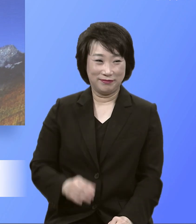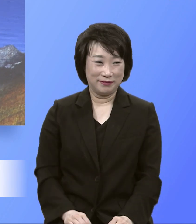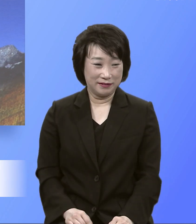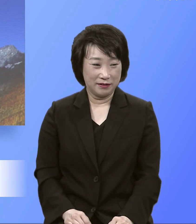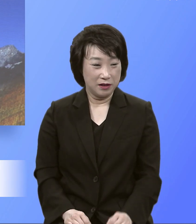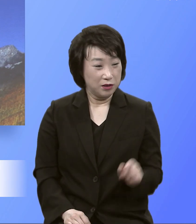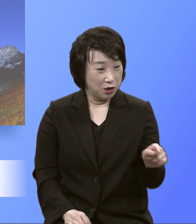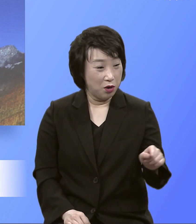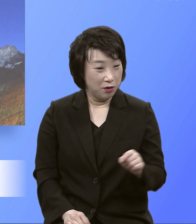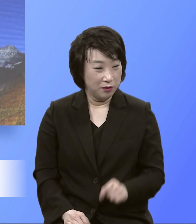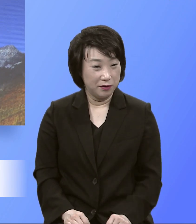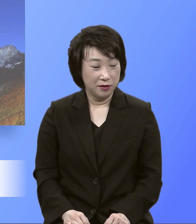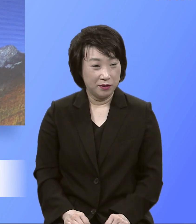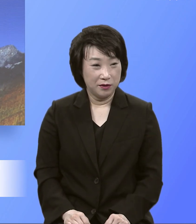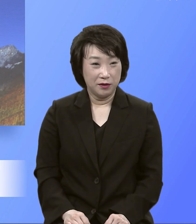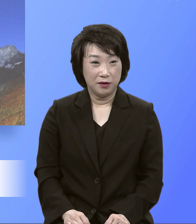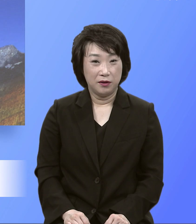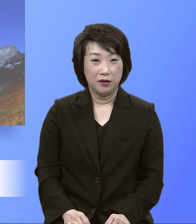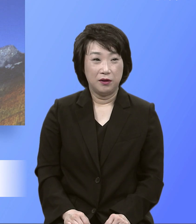너 저기